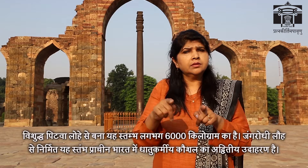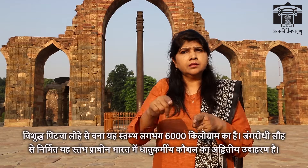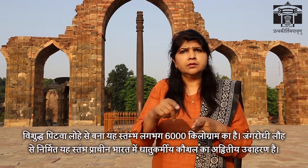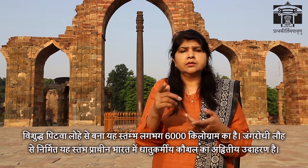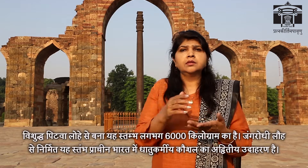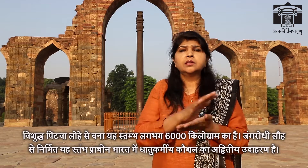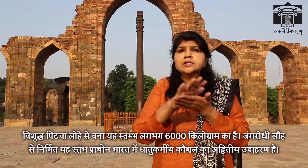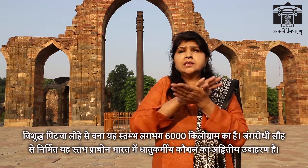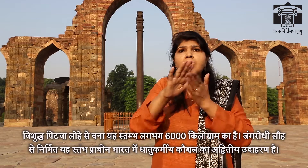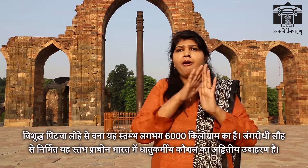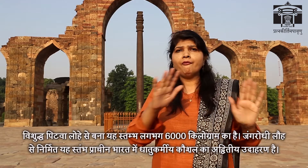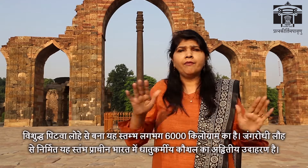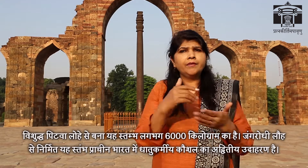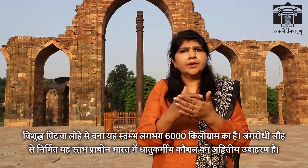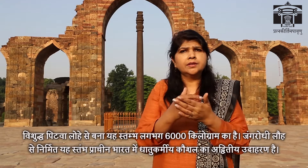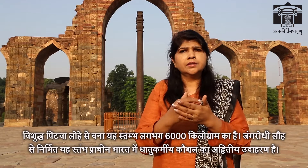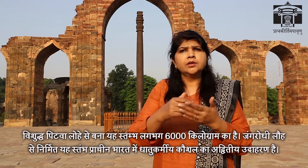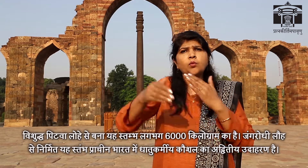स्तंभ प्राचीन भारत में